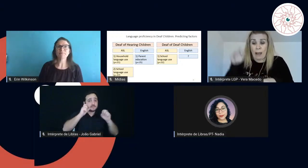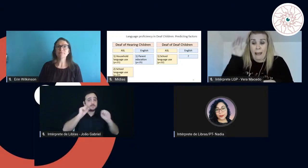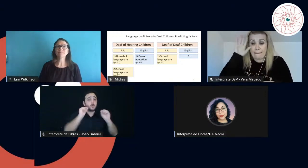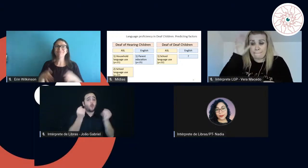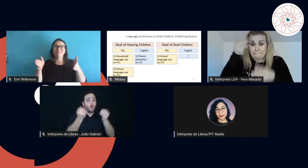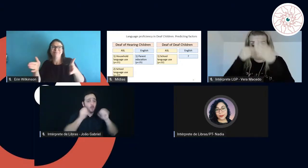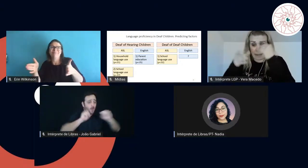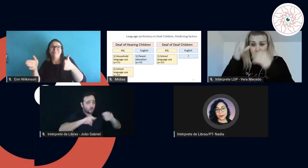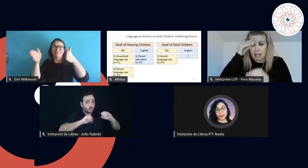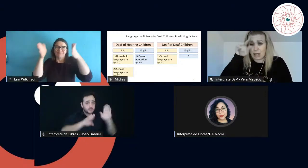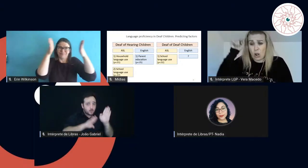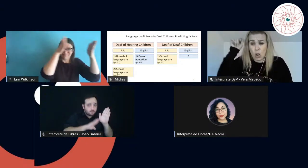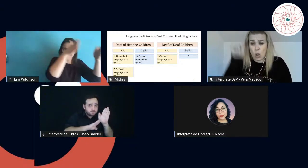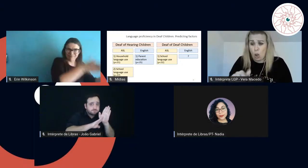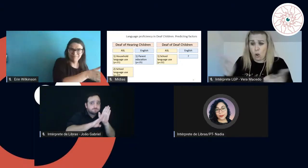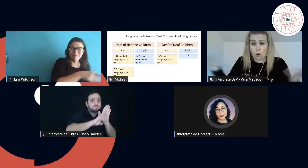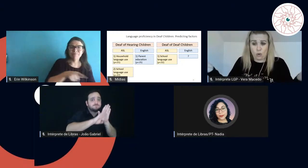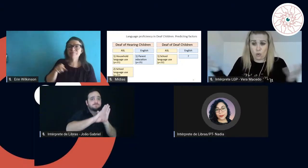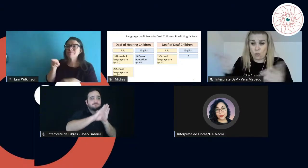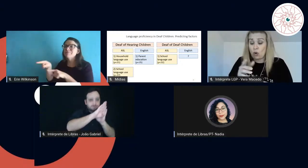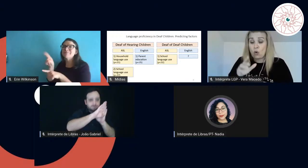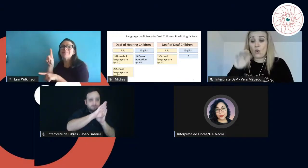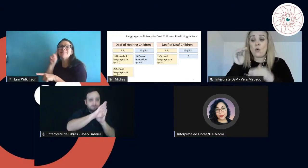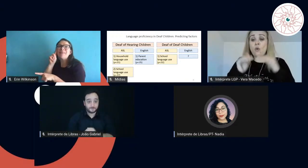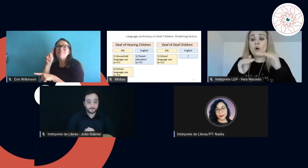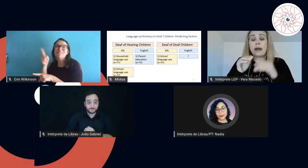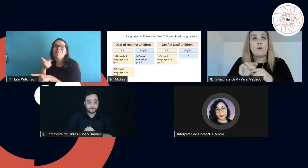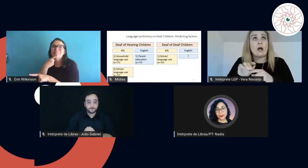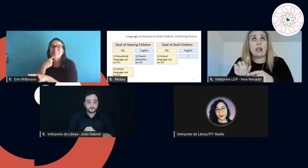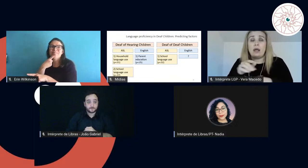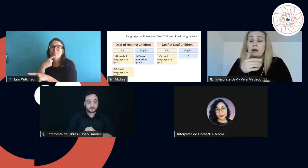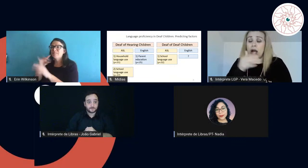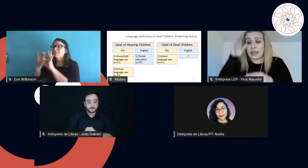educacional dessas pessoas, o nível